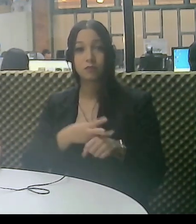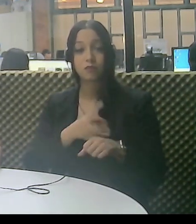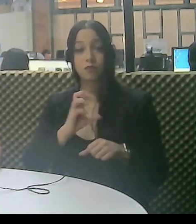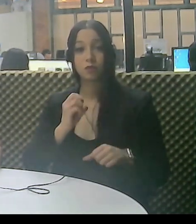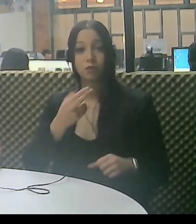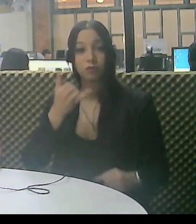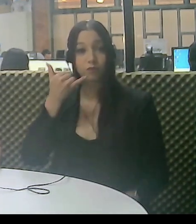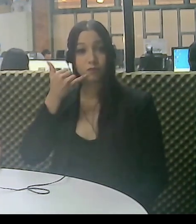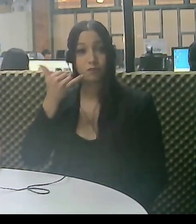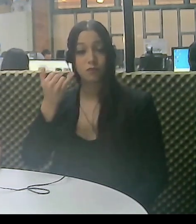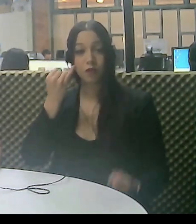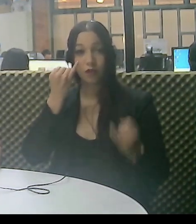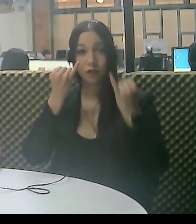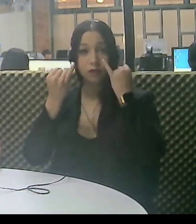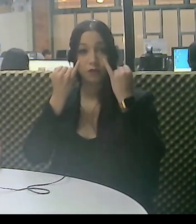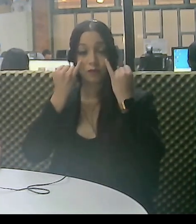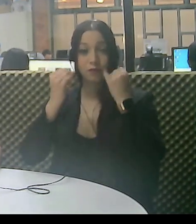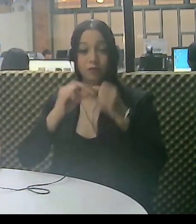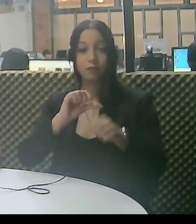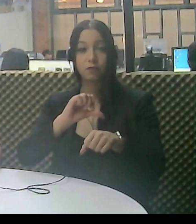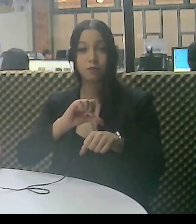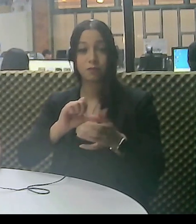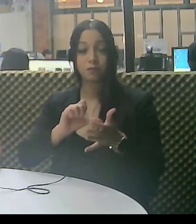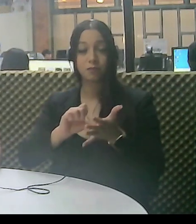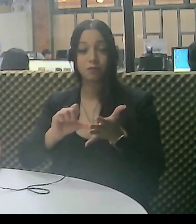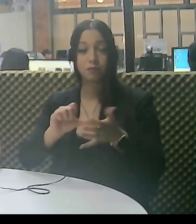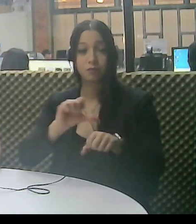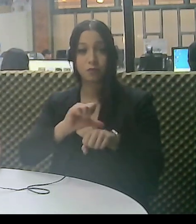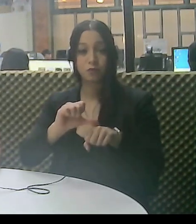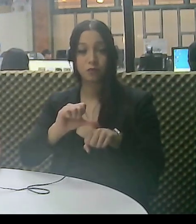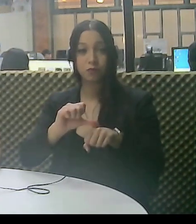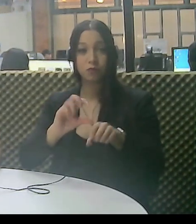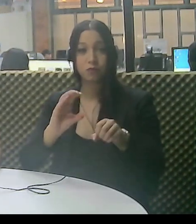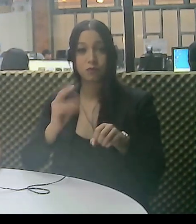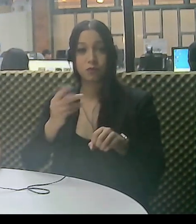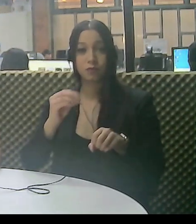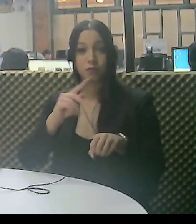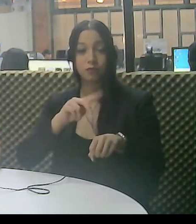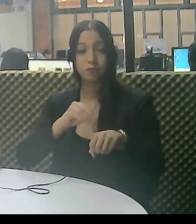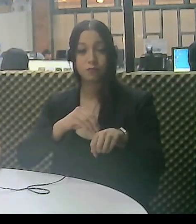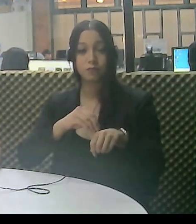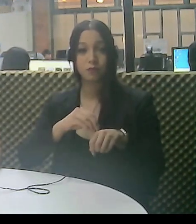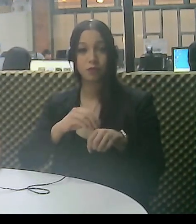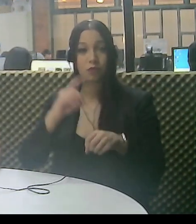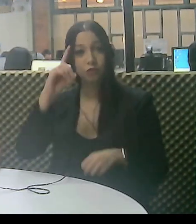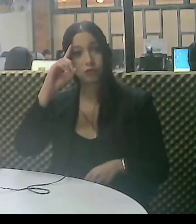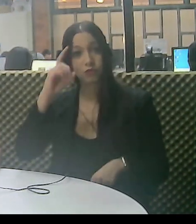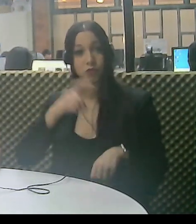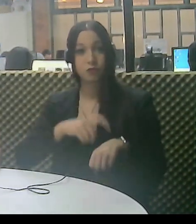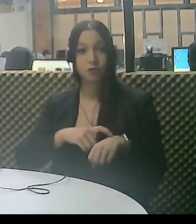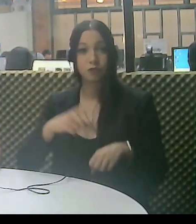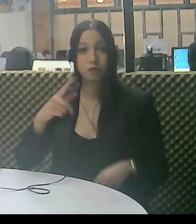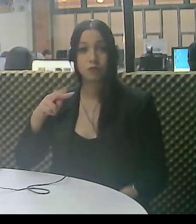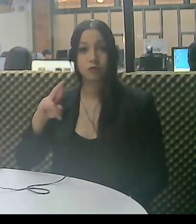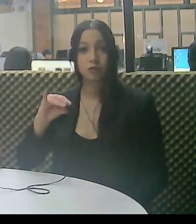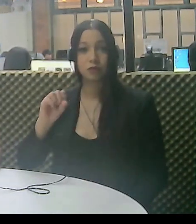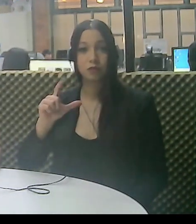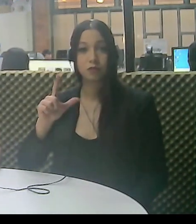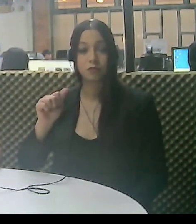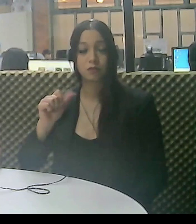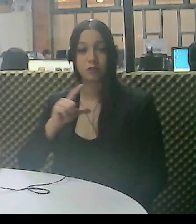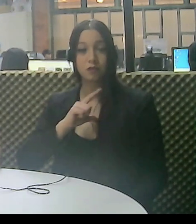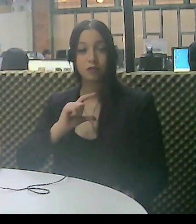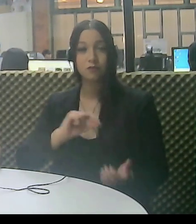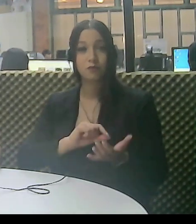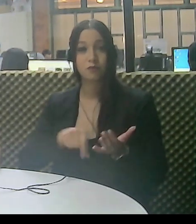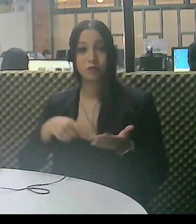ligação com informações sobre a castração e microchipagem, mencionando data e horário. Priscila Gonzaga, que realizou o cadastro